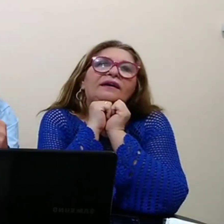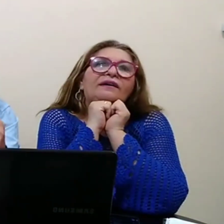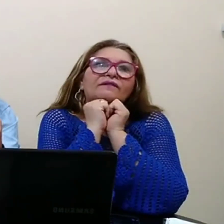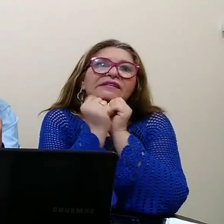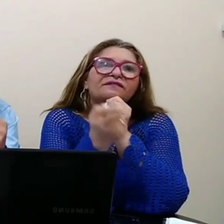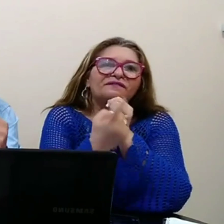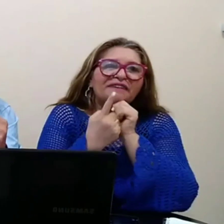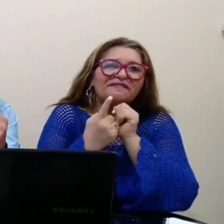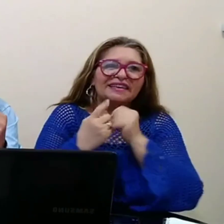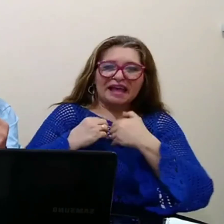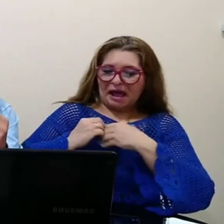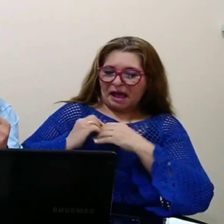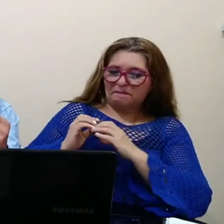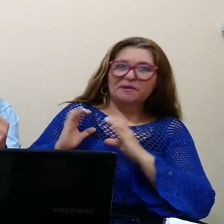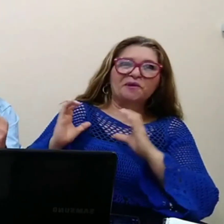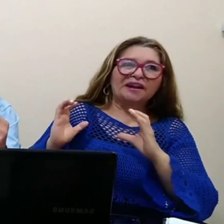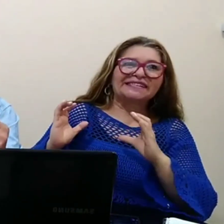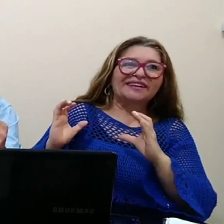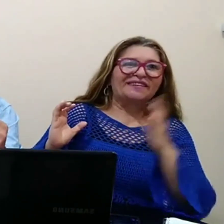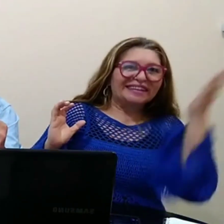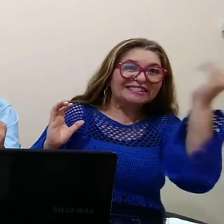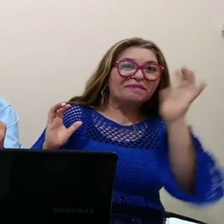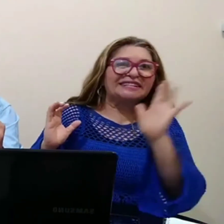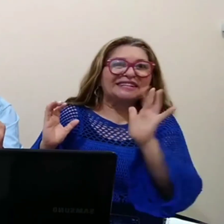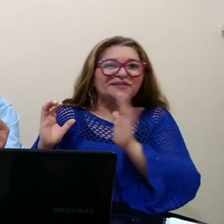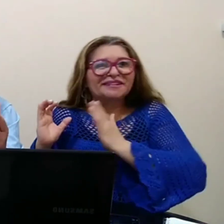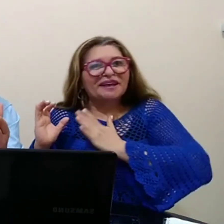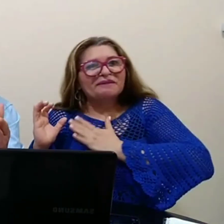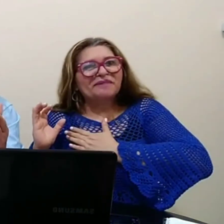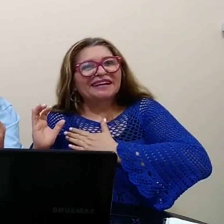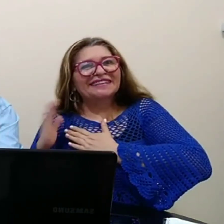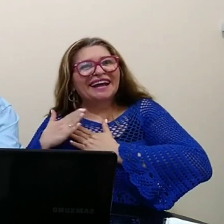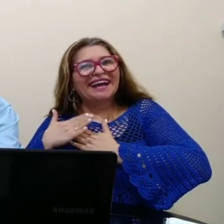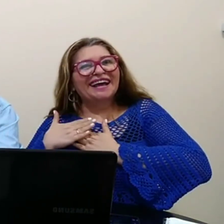a Jesus e recebê-lo como Senhor e Salvador da sua vida, ou você vai rejeitá-lo?